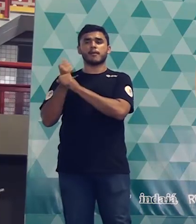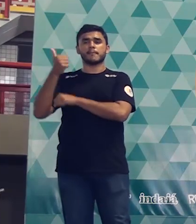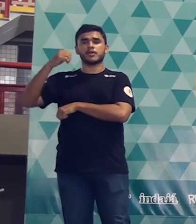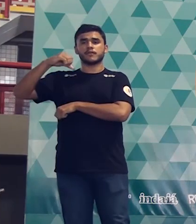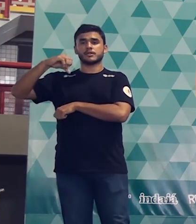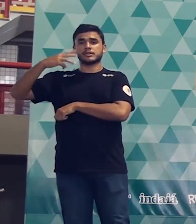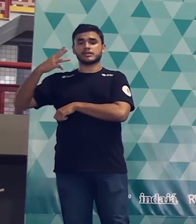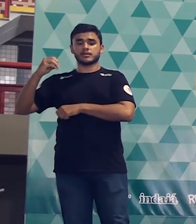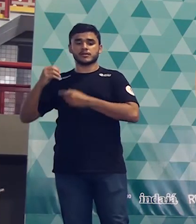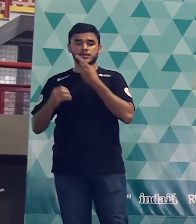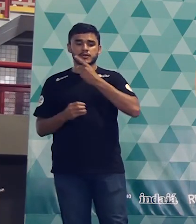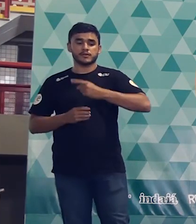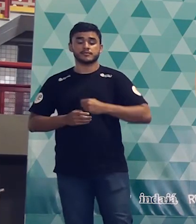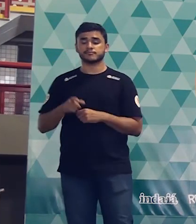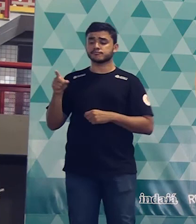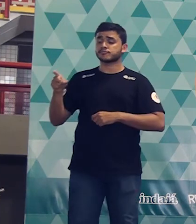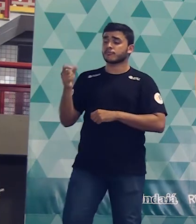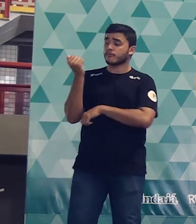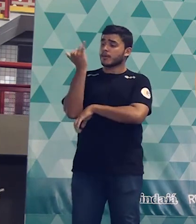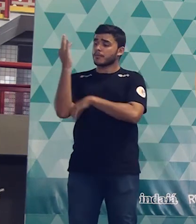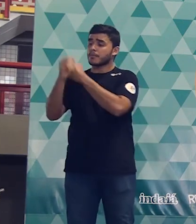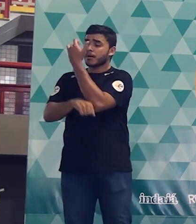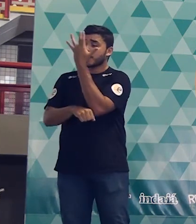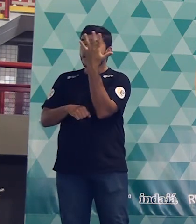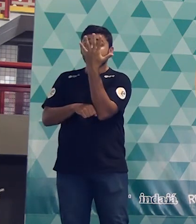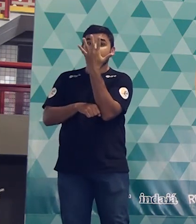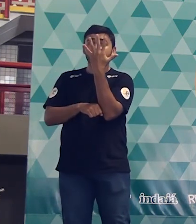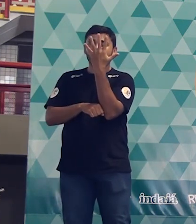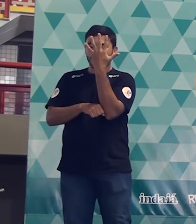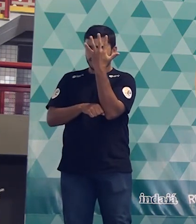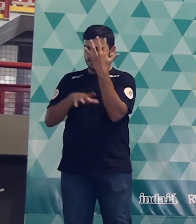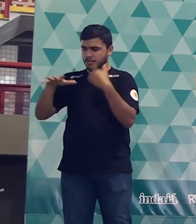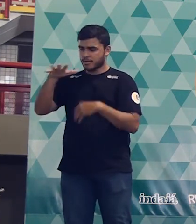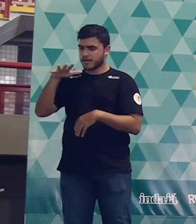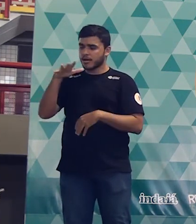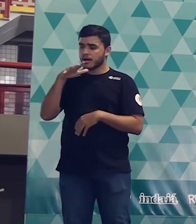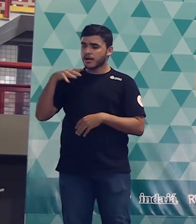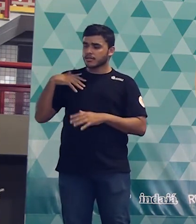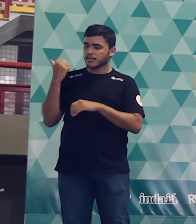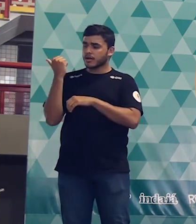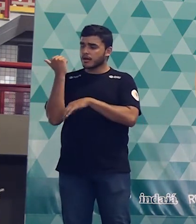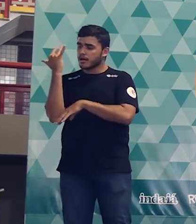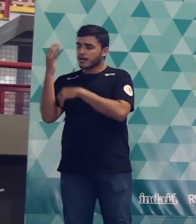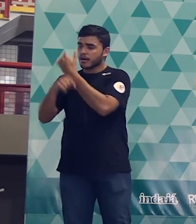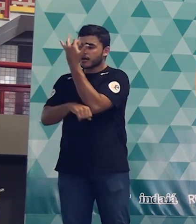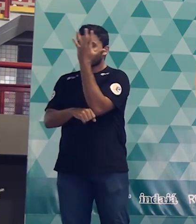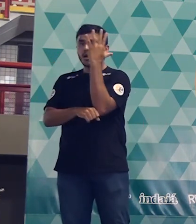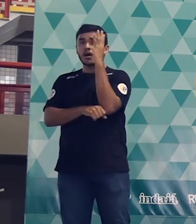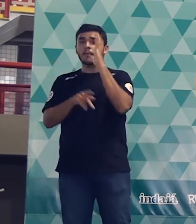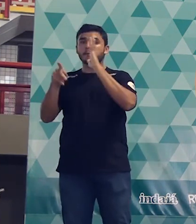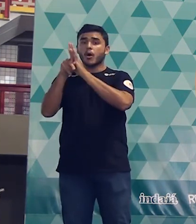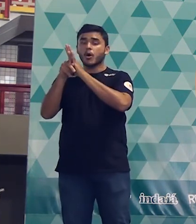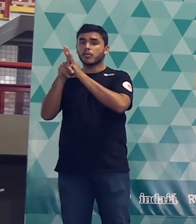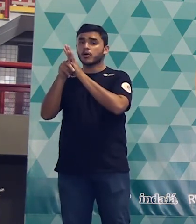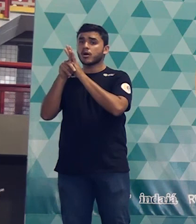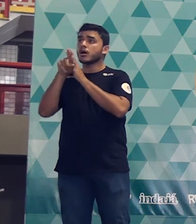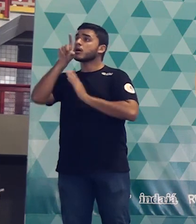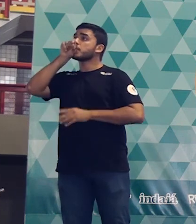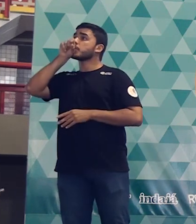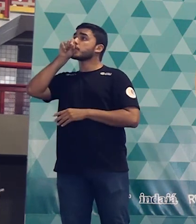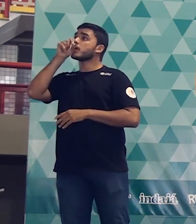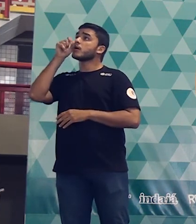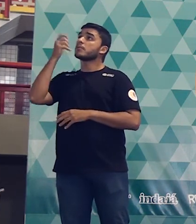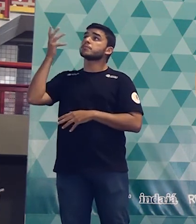ai, terra que tem palmeiras onde canta o sabiá. Perceba que a ideia é a mesma, né? Ó, isso é paráfrase. As ideias de um texto se mantêm em